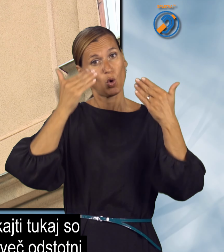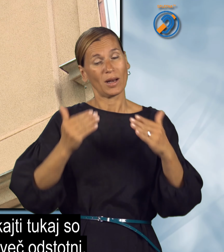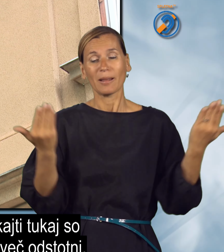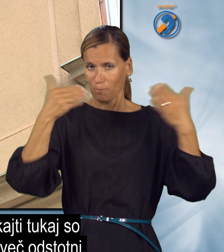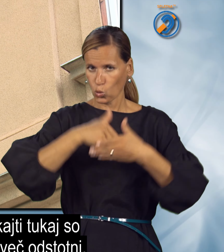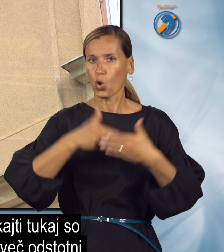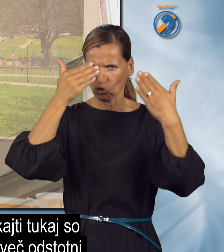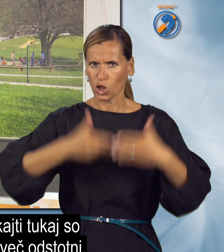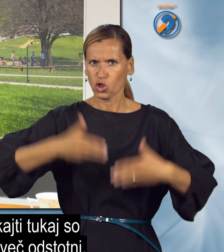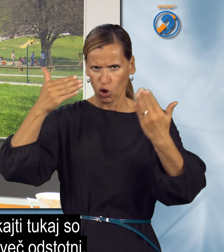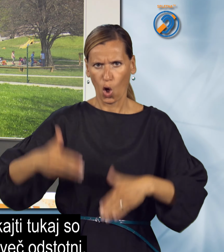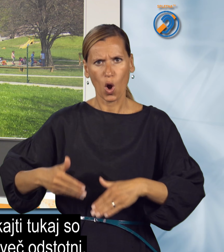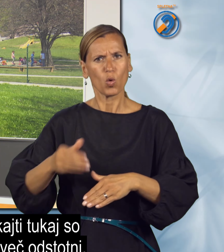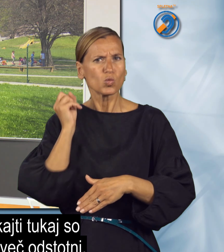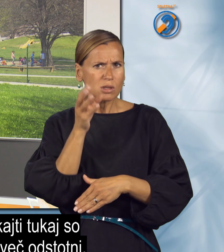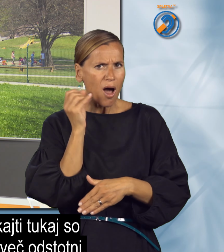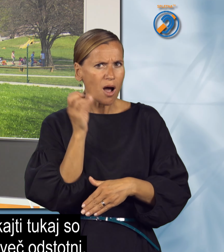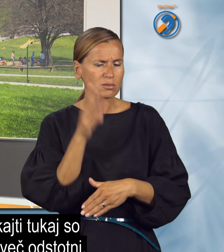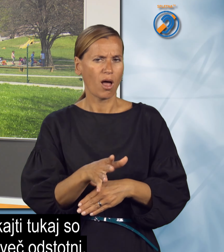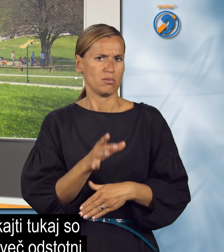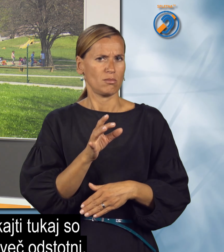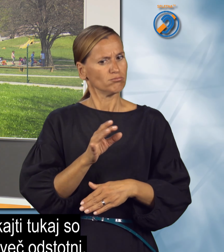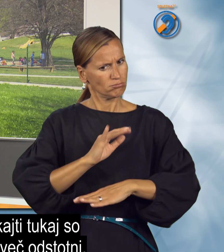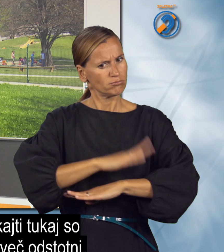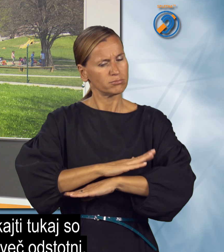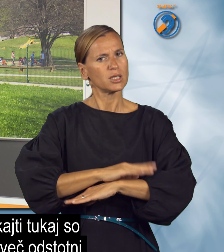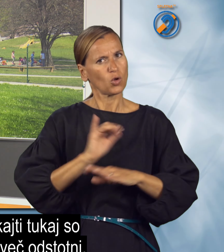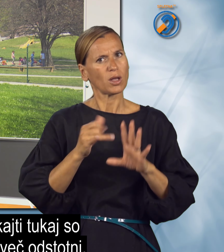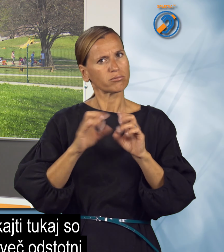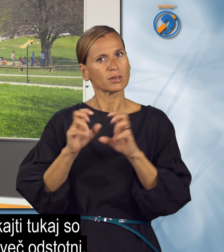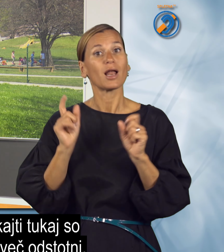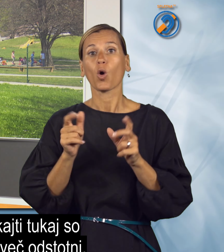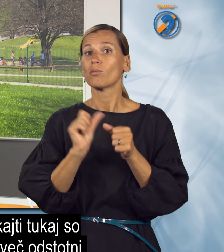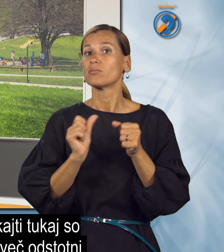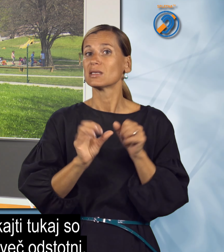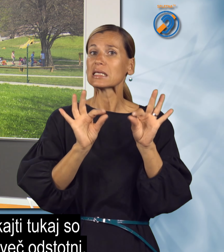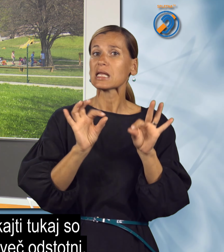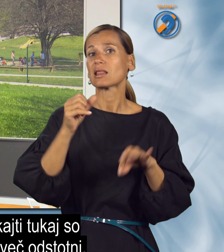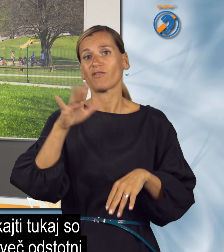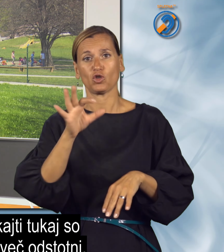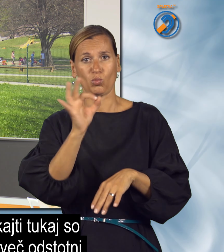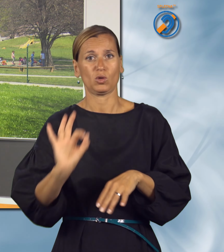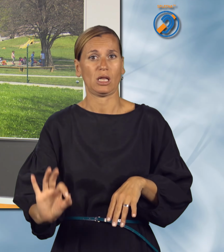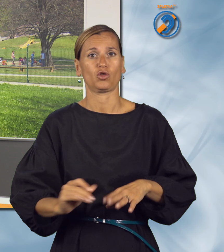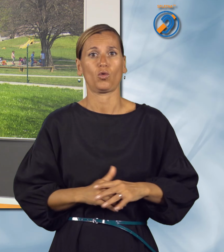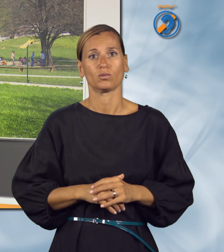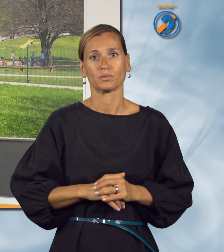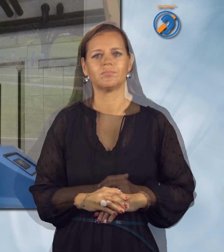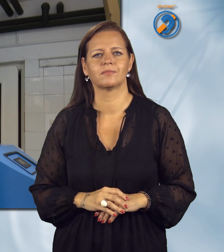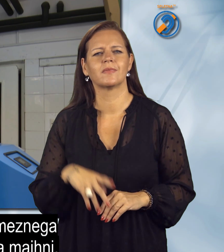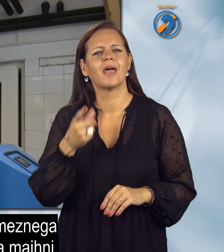spuščajmo rolete v nočnem času, bodimo dosledni, kajti tukaj so tudi prihranki 10 ali več procentov.